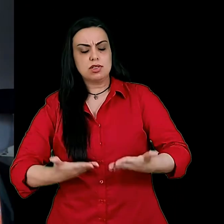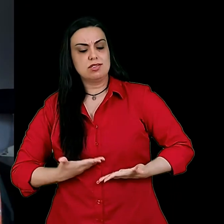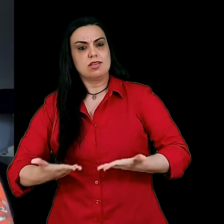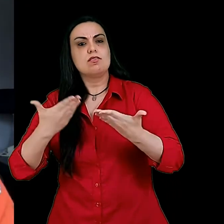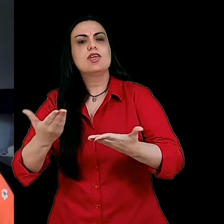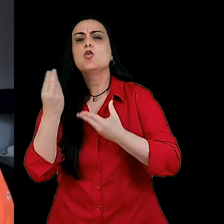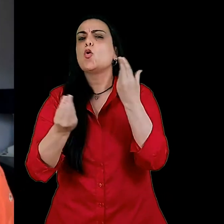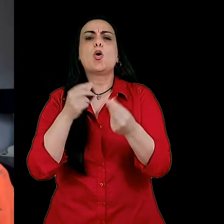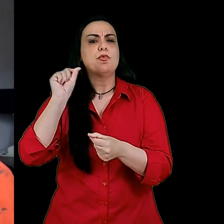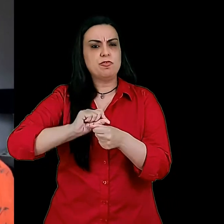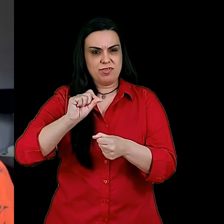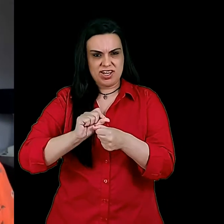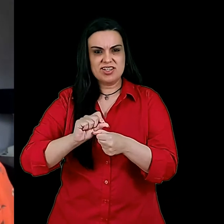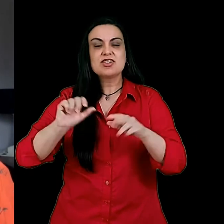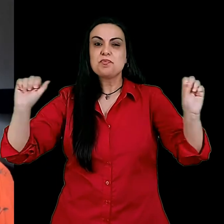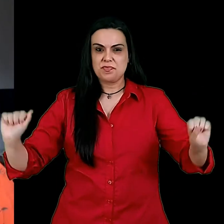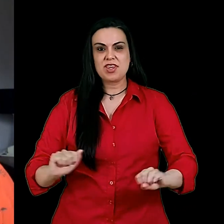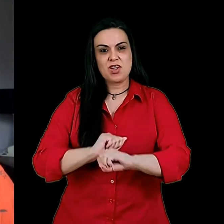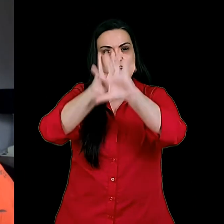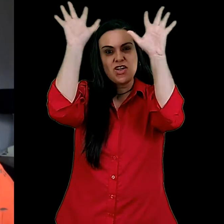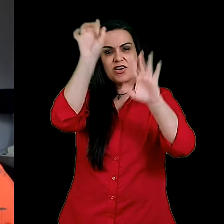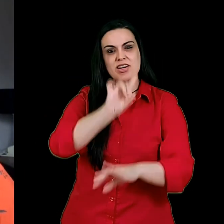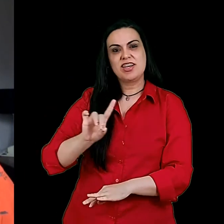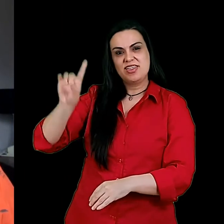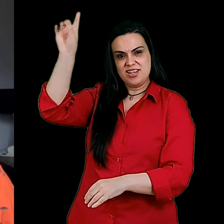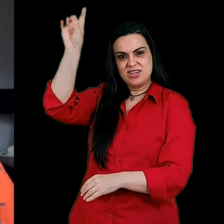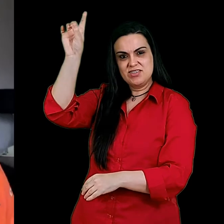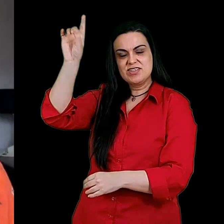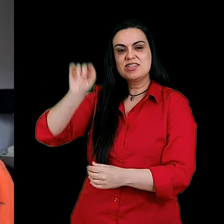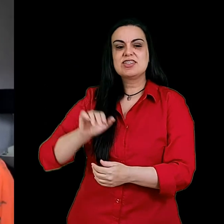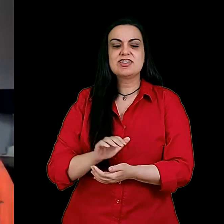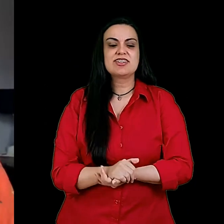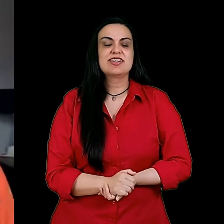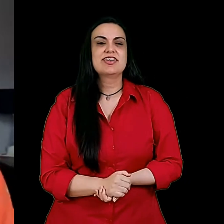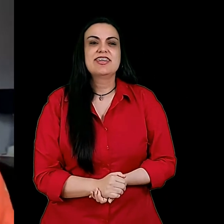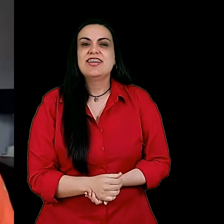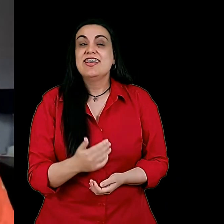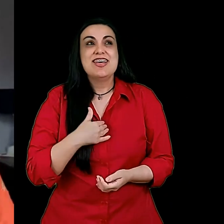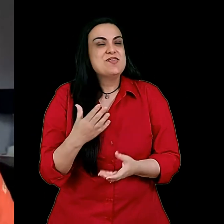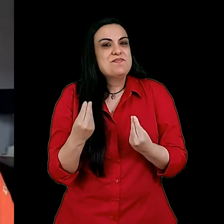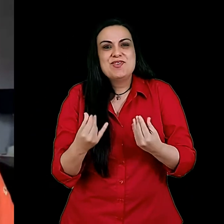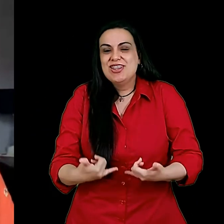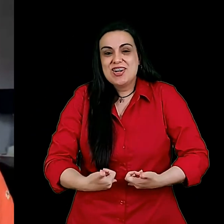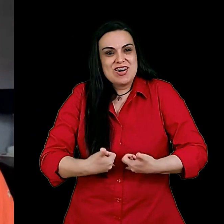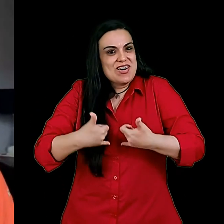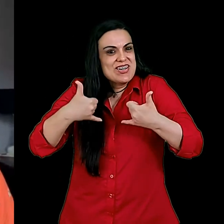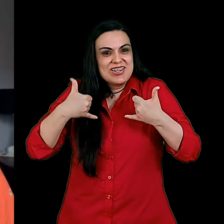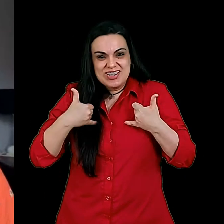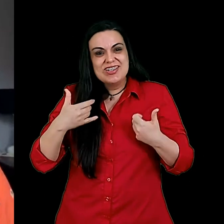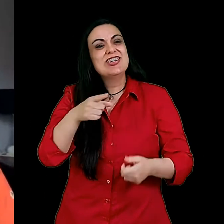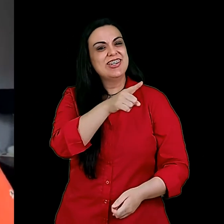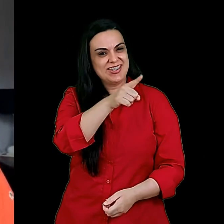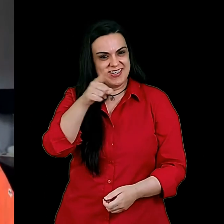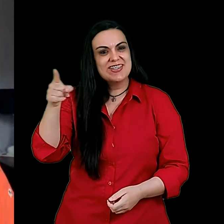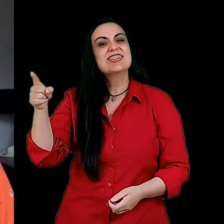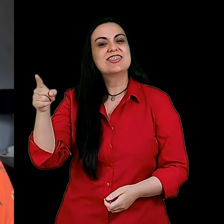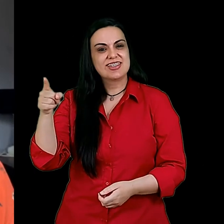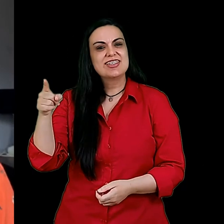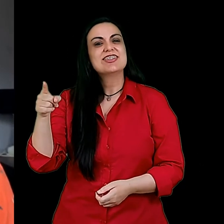desenvolve a chamada. Glória a Deus. Gente, eu tô tão orgulhosa de